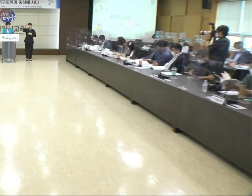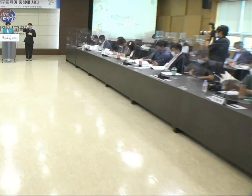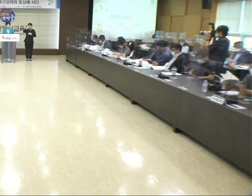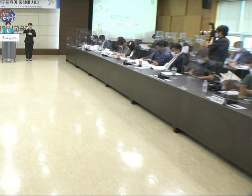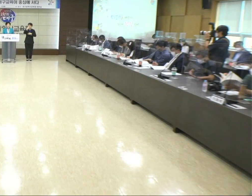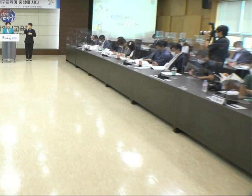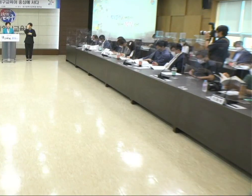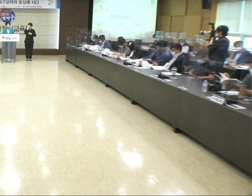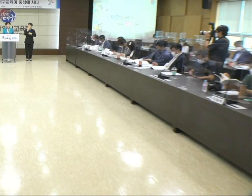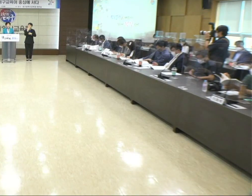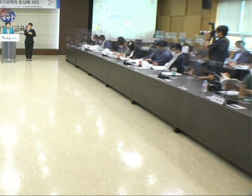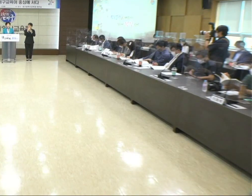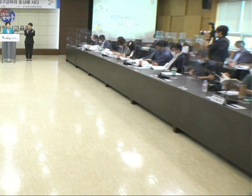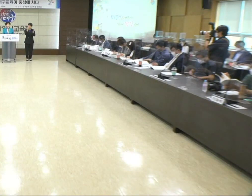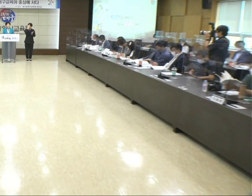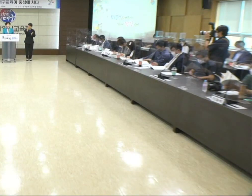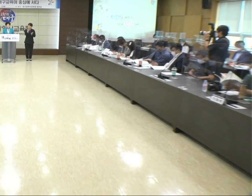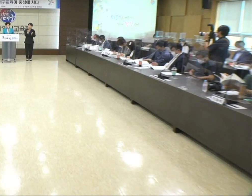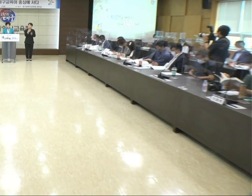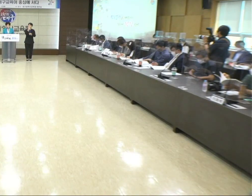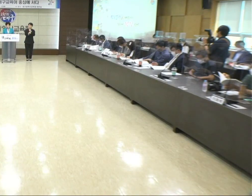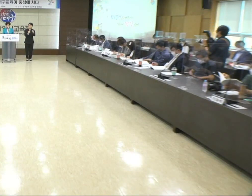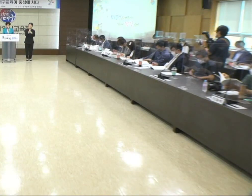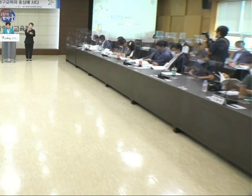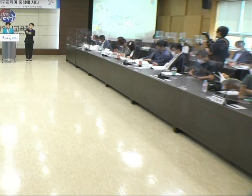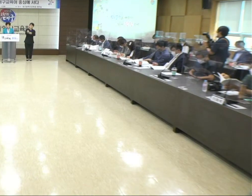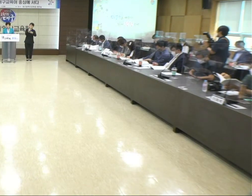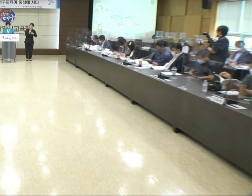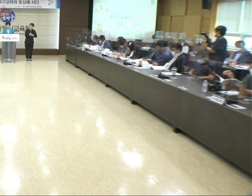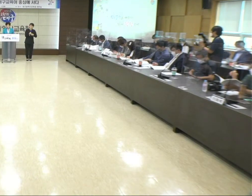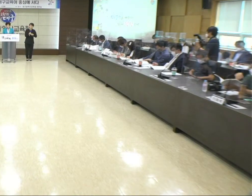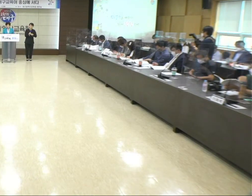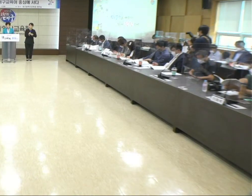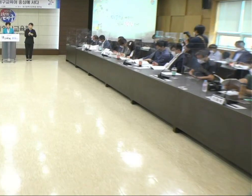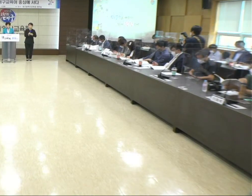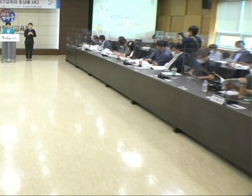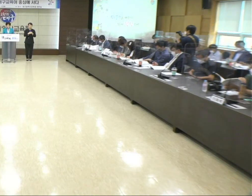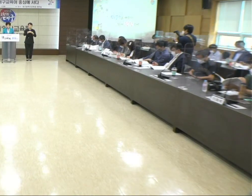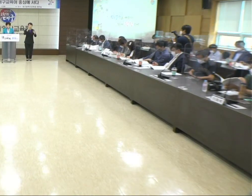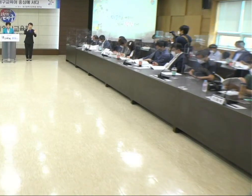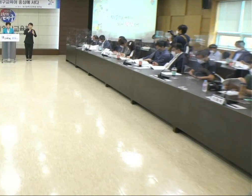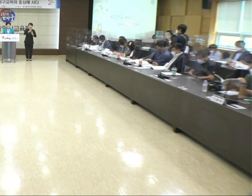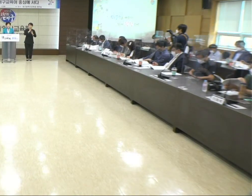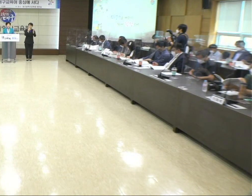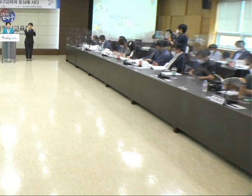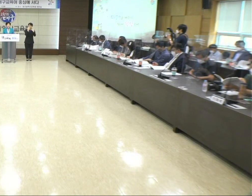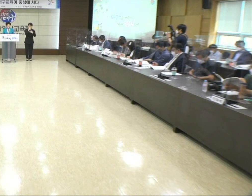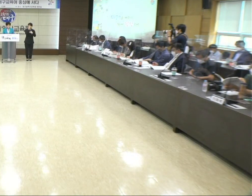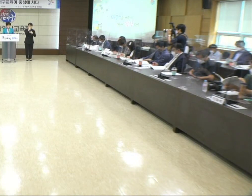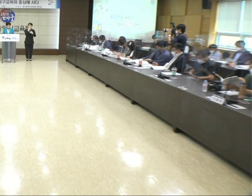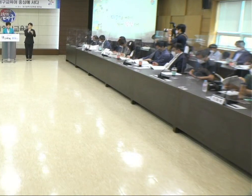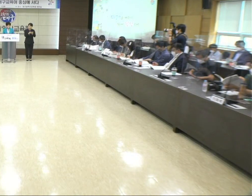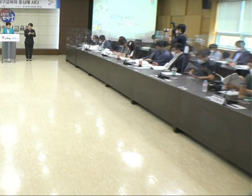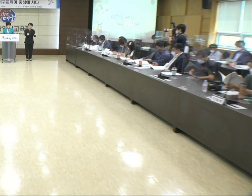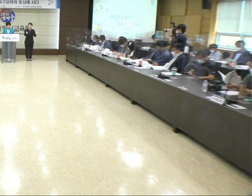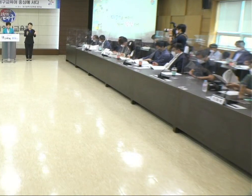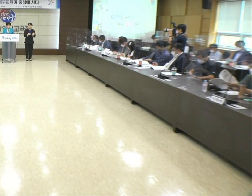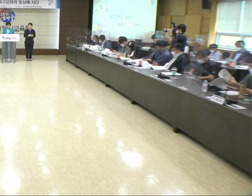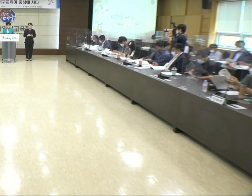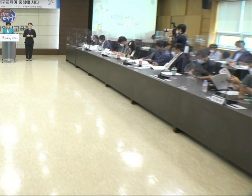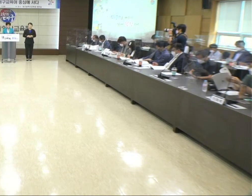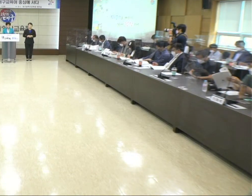1학년 무상급식을 예전보다 1년 앞당겨 학생 무상급식 시대를